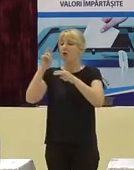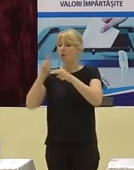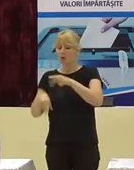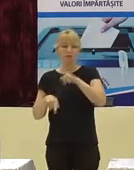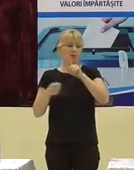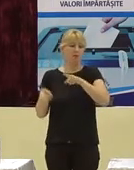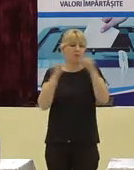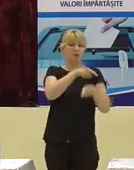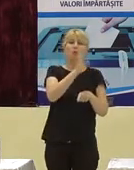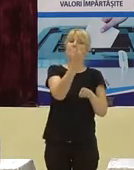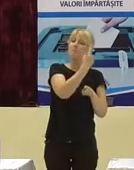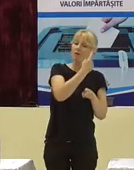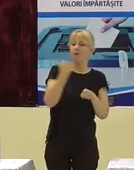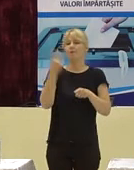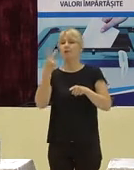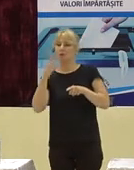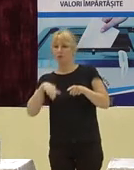spuse,